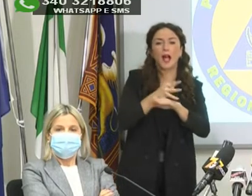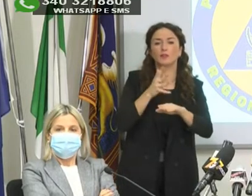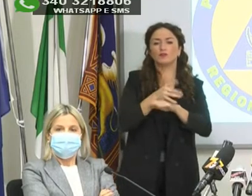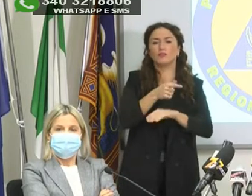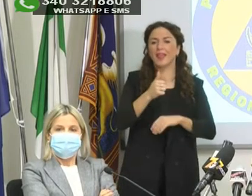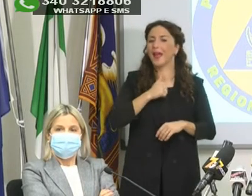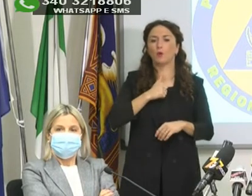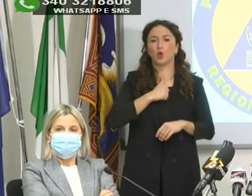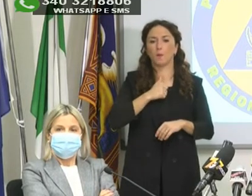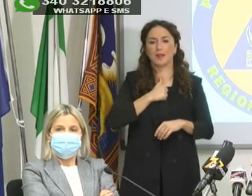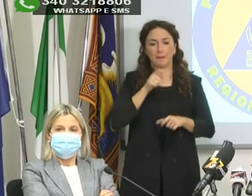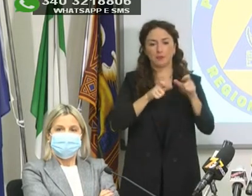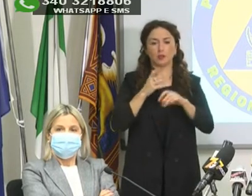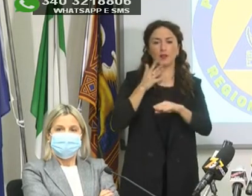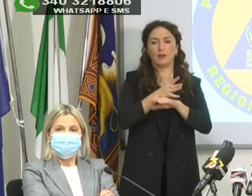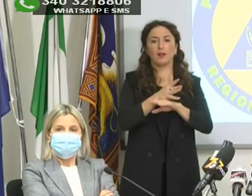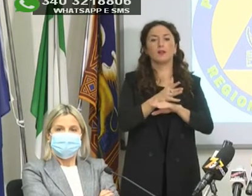in autonomia.